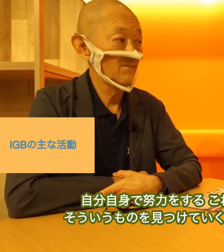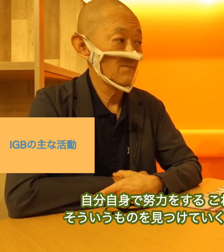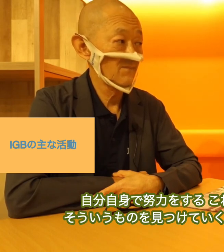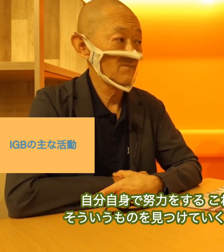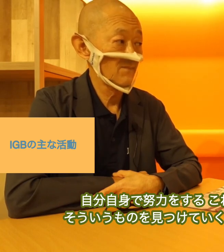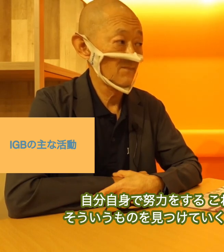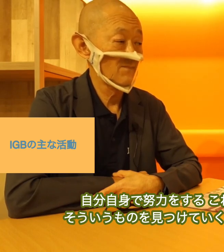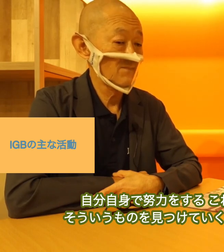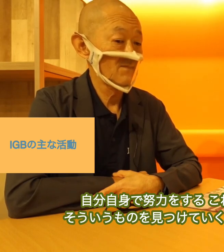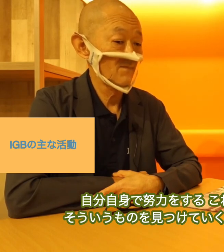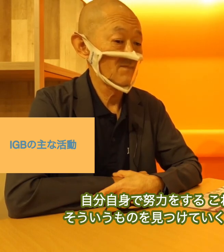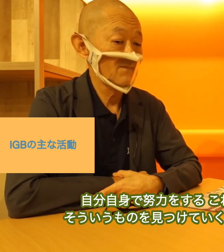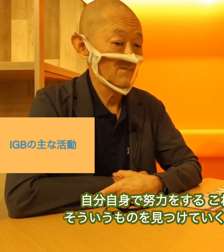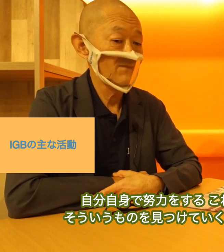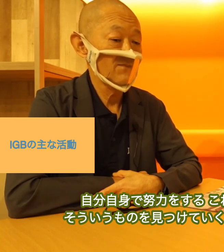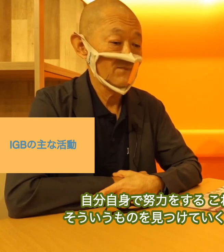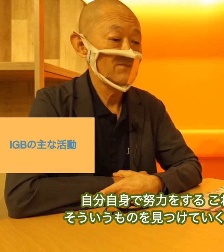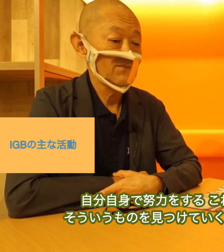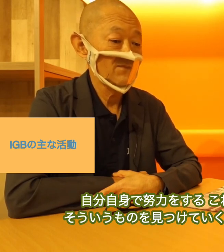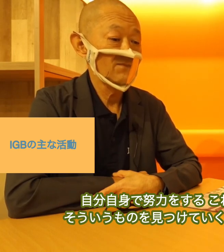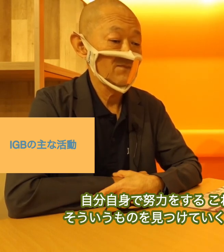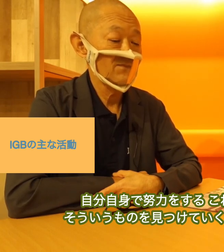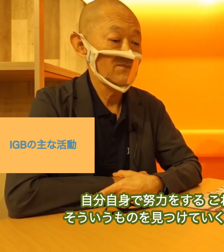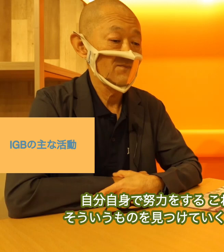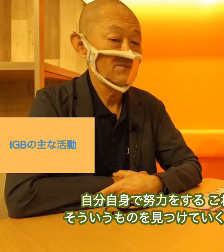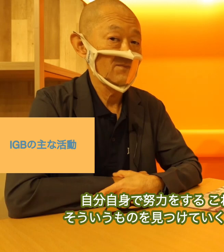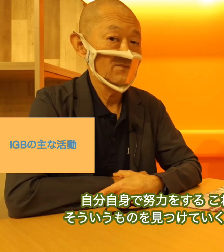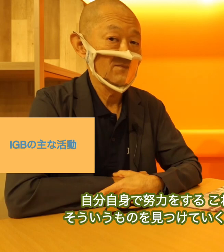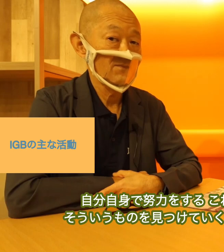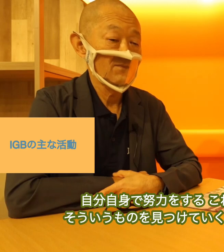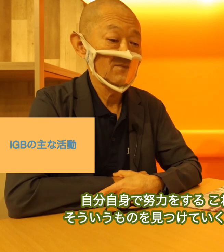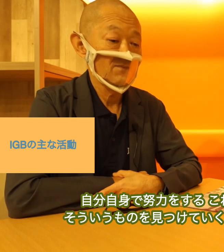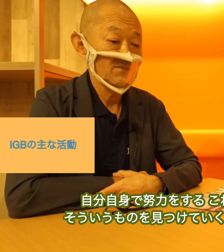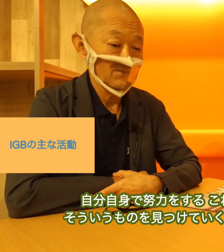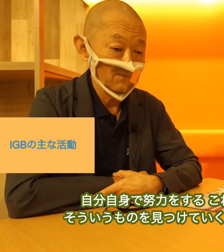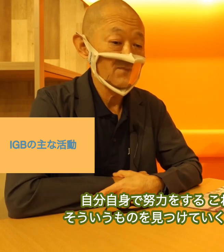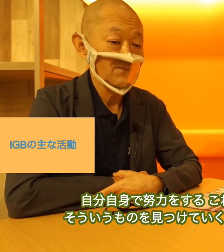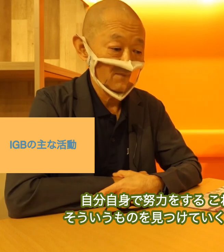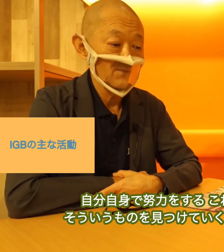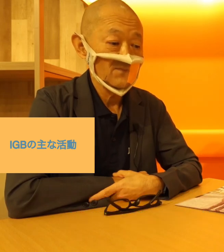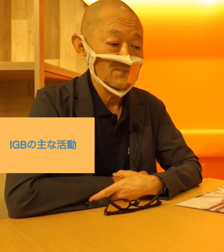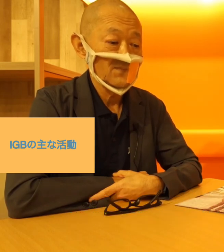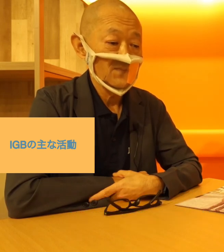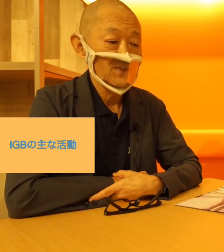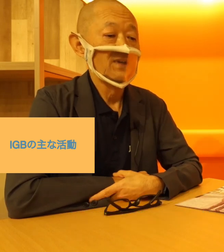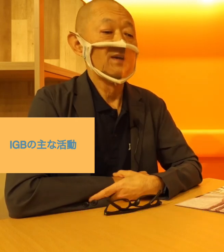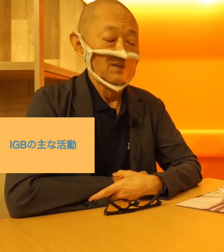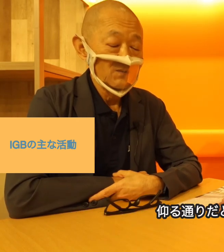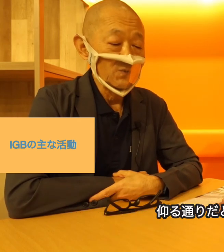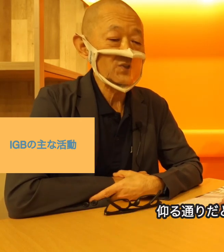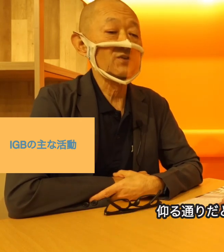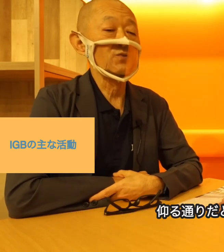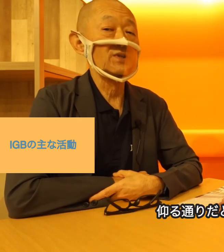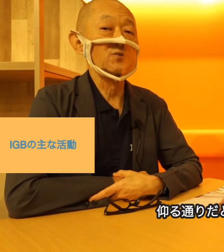でできる、そういうものを見つけていくことが大事になりますよね。 おっしゃる通りだと思